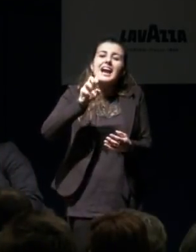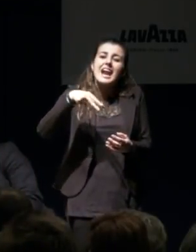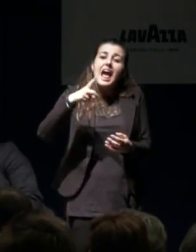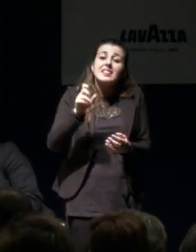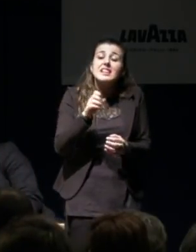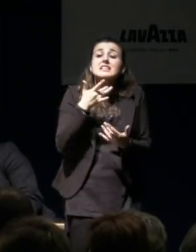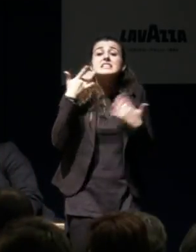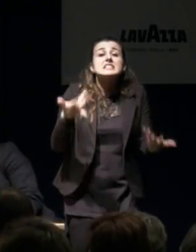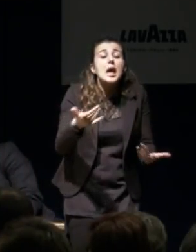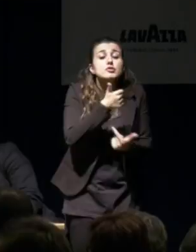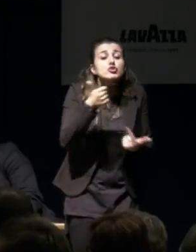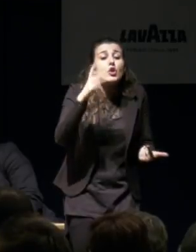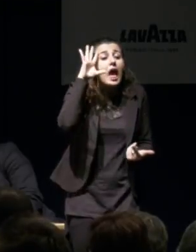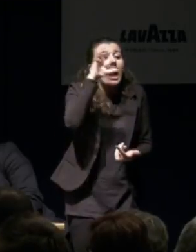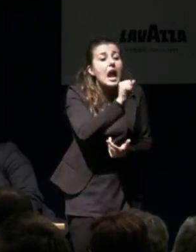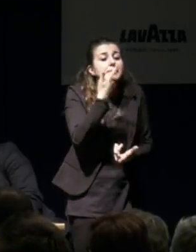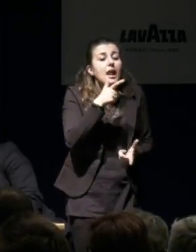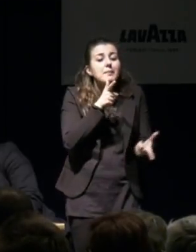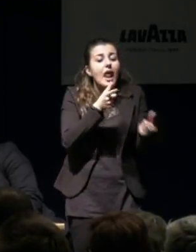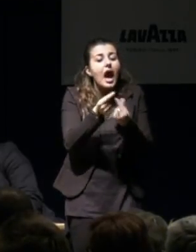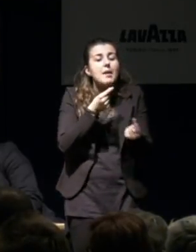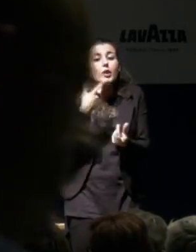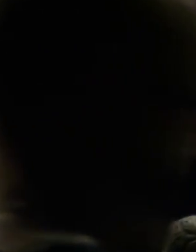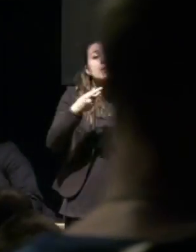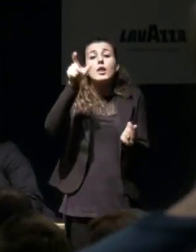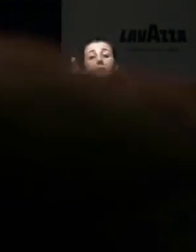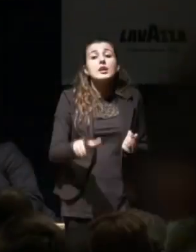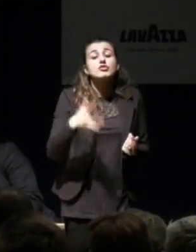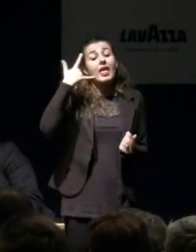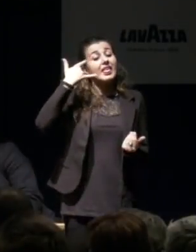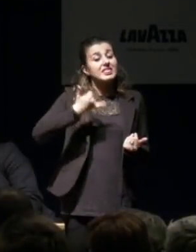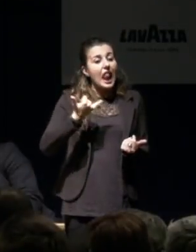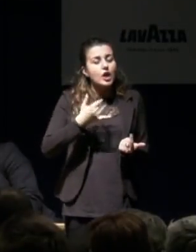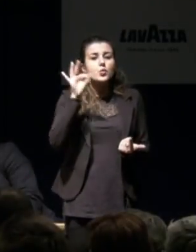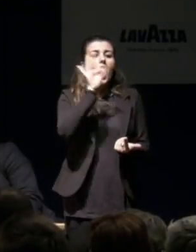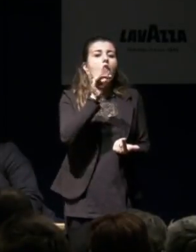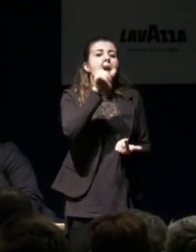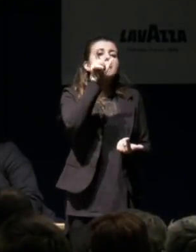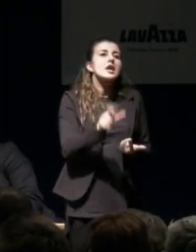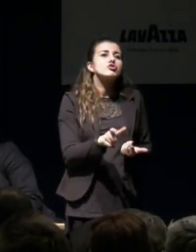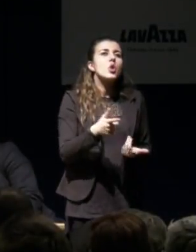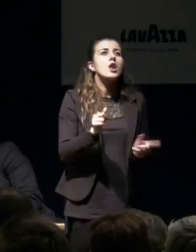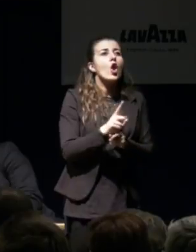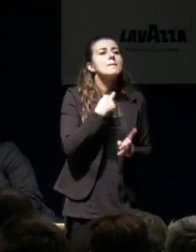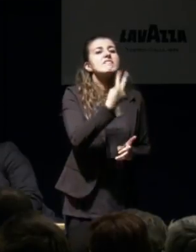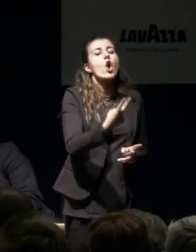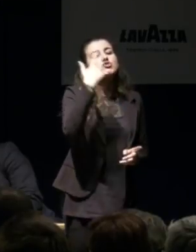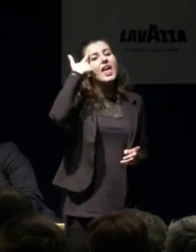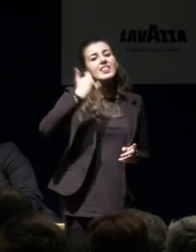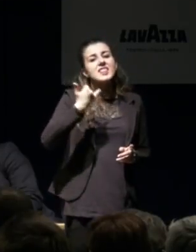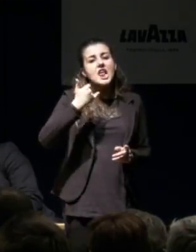approcciarsi ad un grande intellettuale ad una delle voci più intelligenti e più